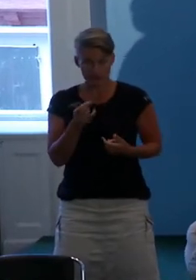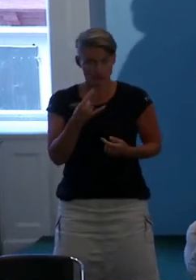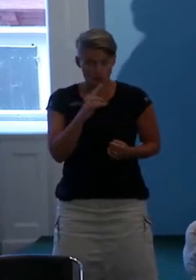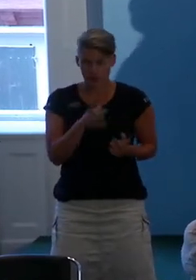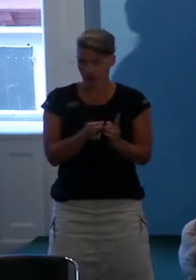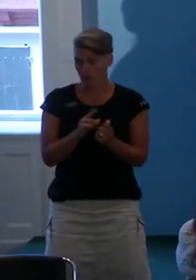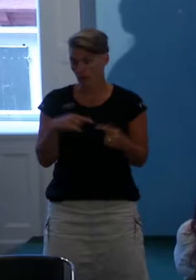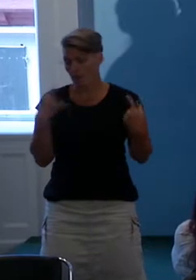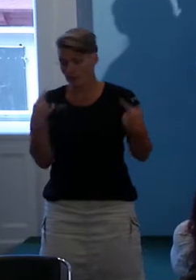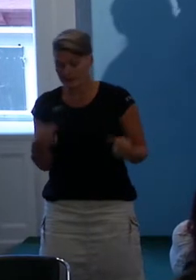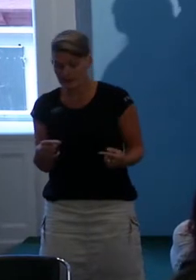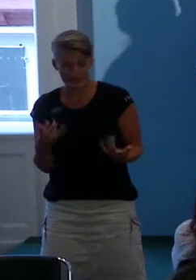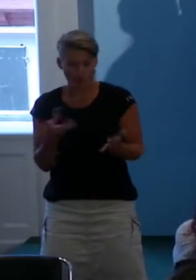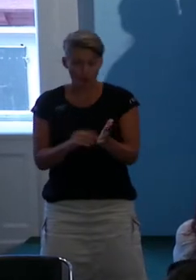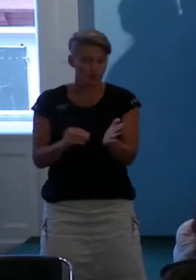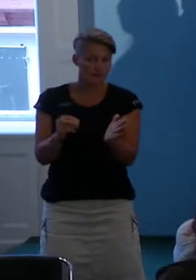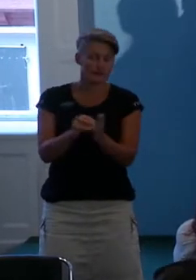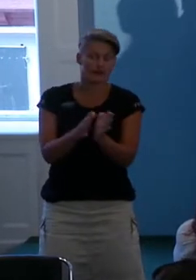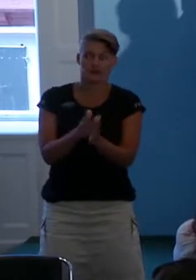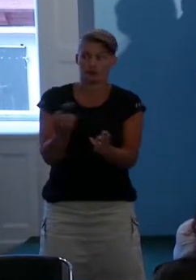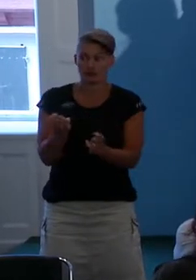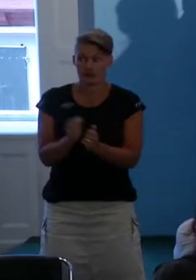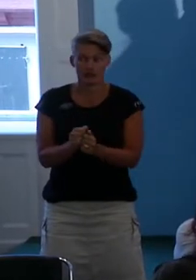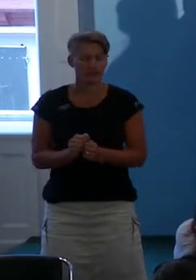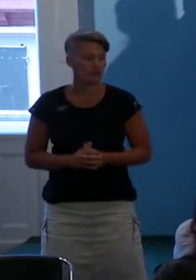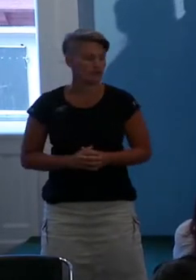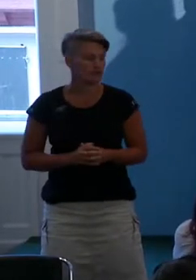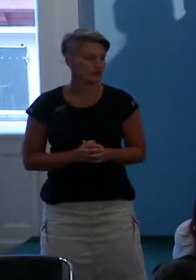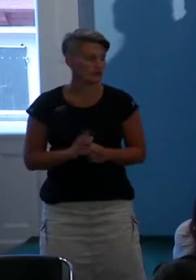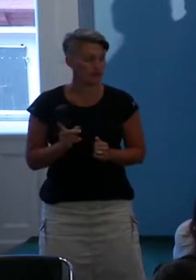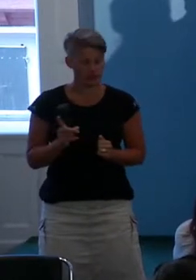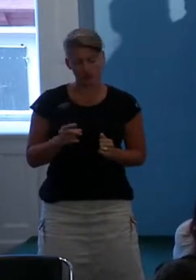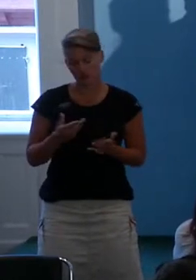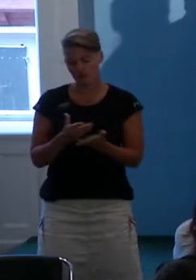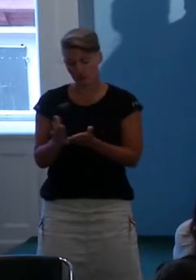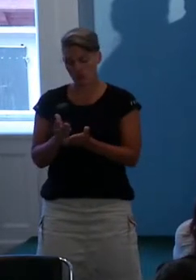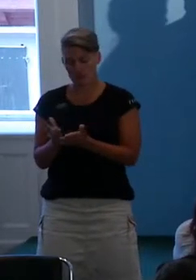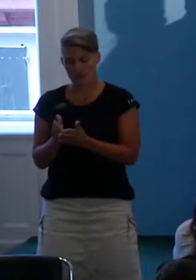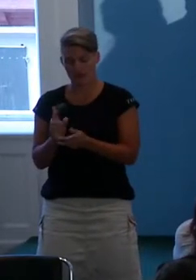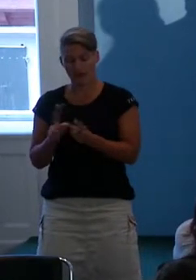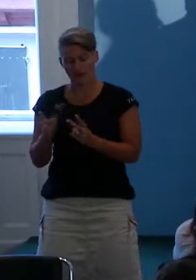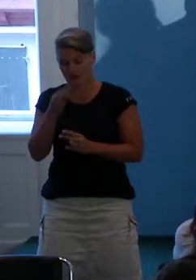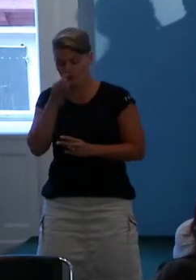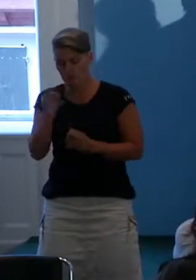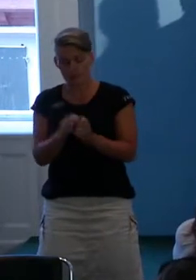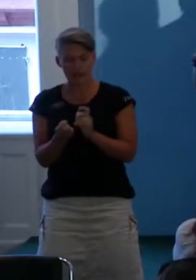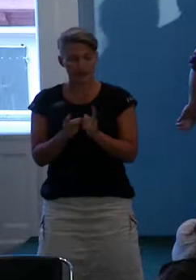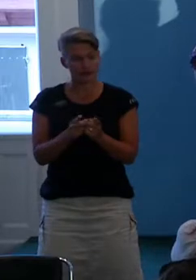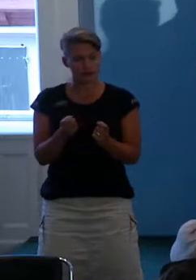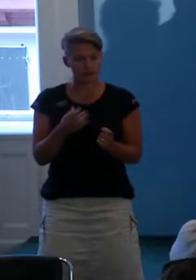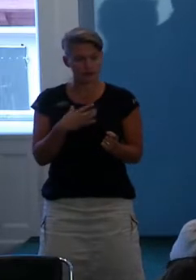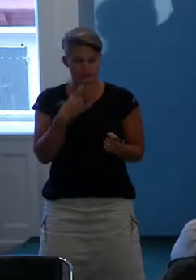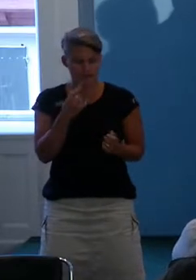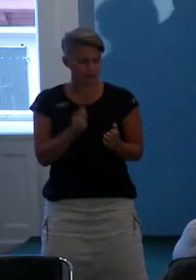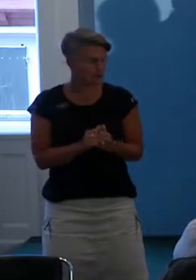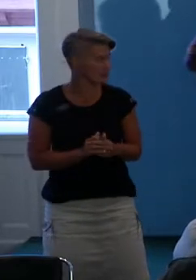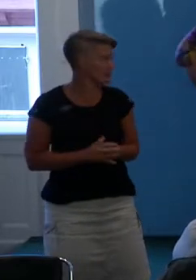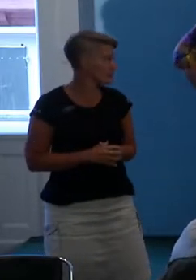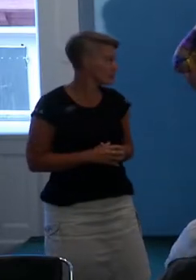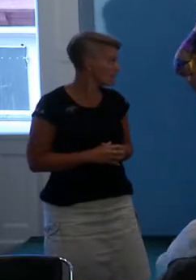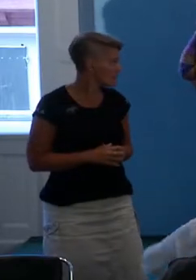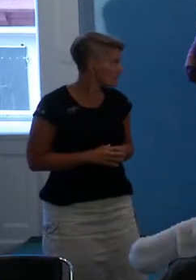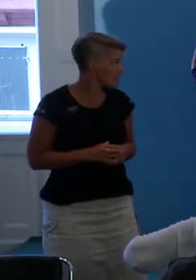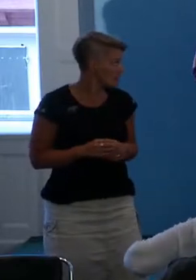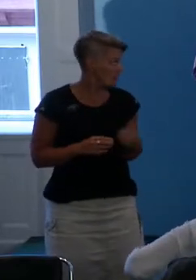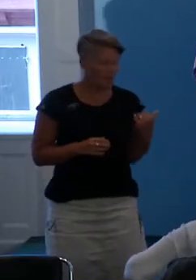ordet fritt. Eller komplettera med någonting, så annars så går vi vidare direkt på lite djupare frågeställningar. Men det kanske någon som säger att ja, varsågod Anders. Nej, bara för att